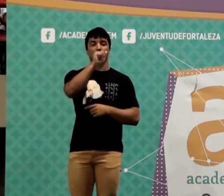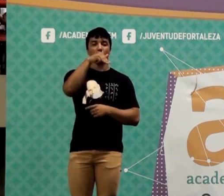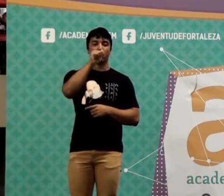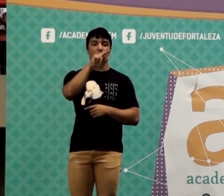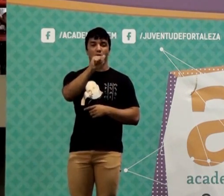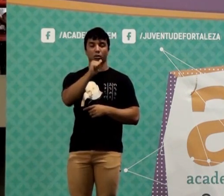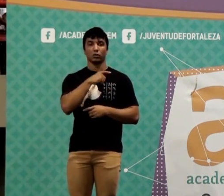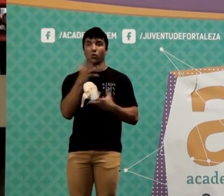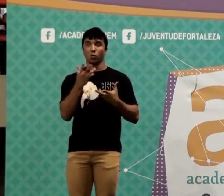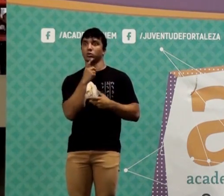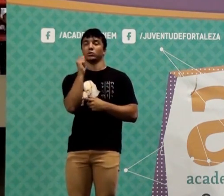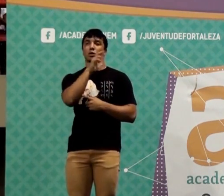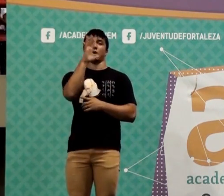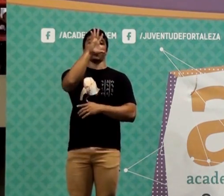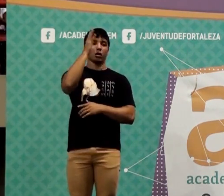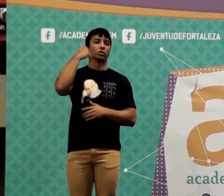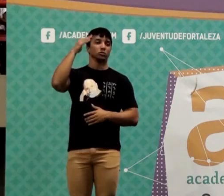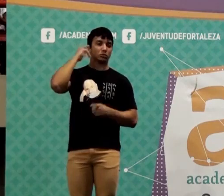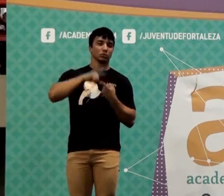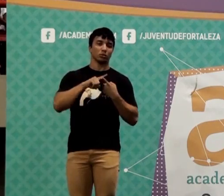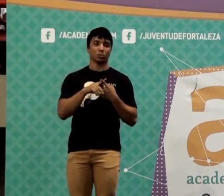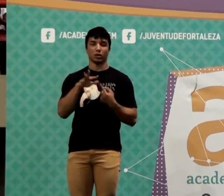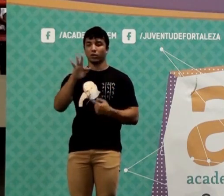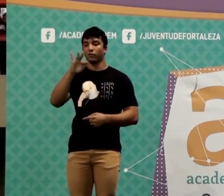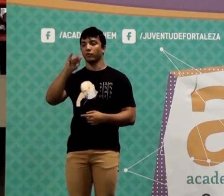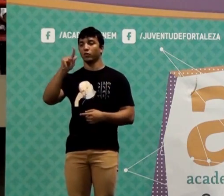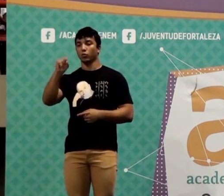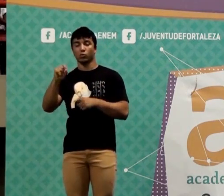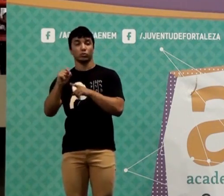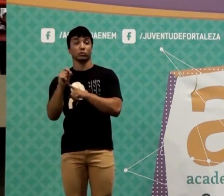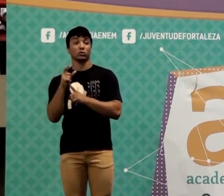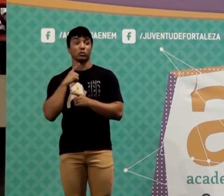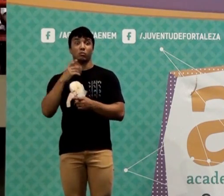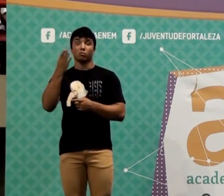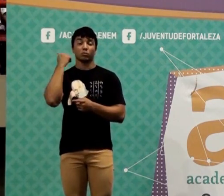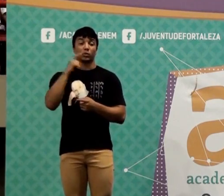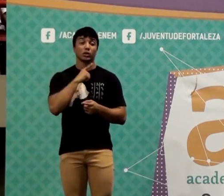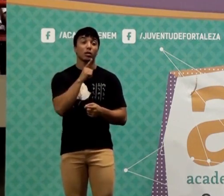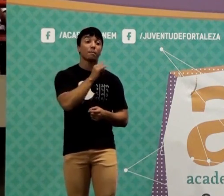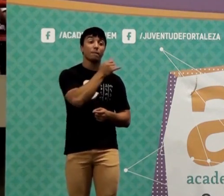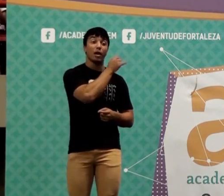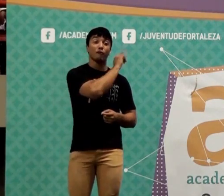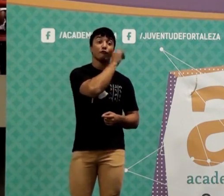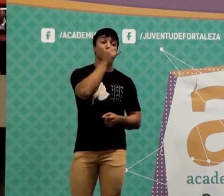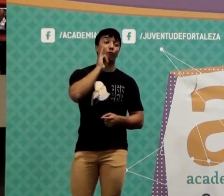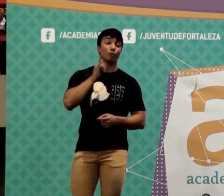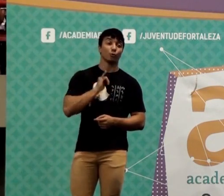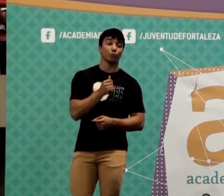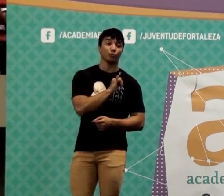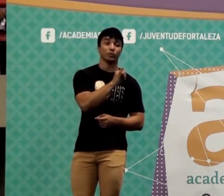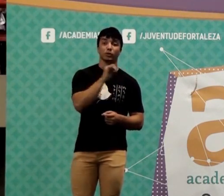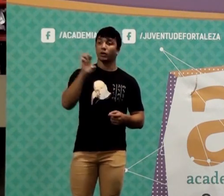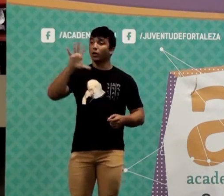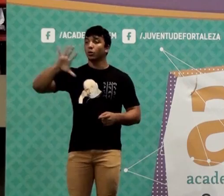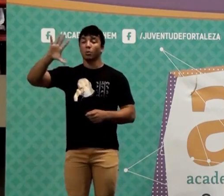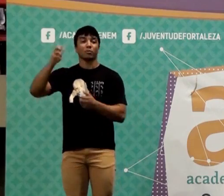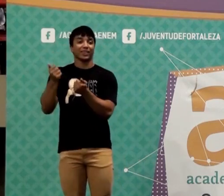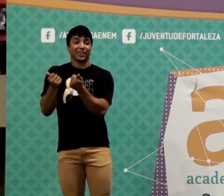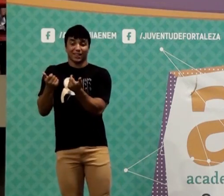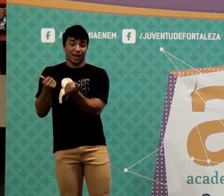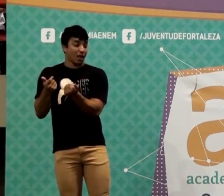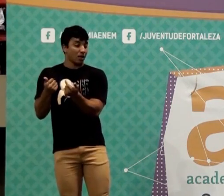Especiaria. O que é uma especiaria, professor? É uma coisa que é boa, rara e útil.